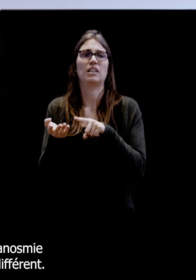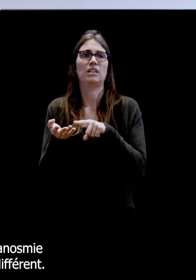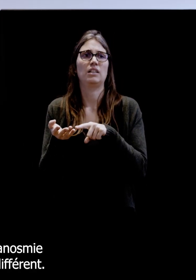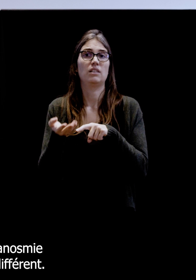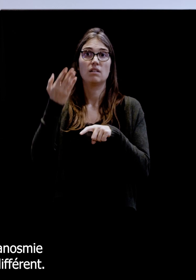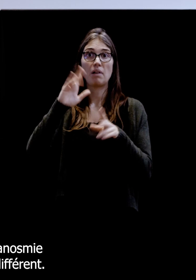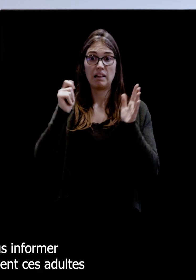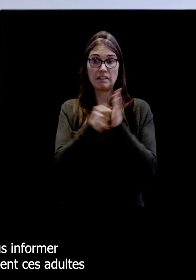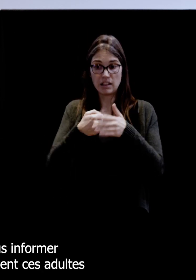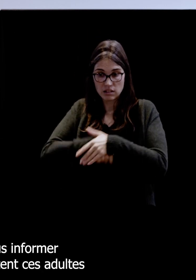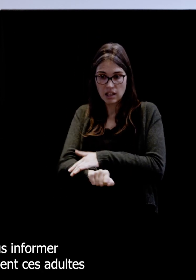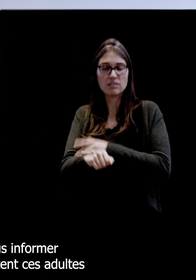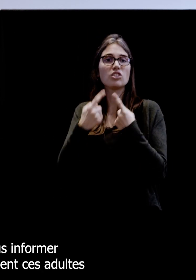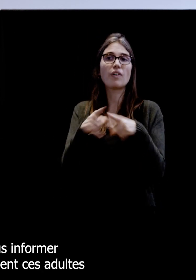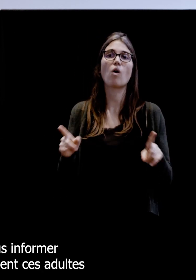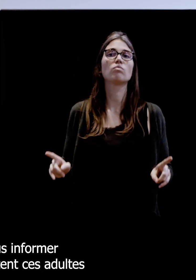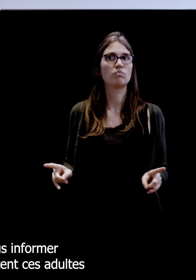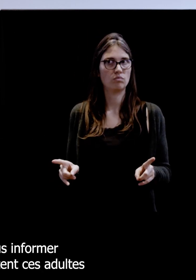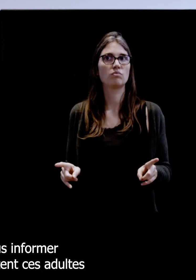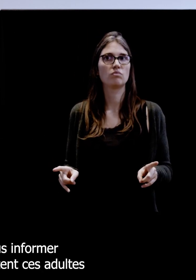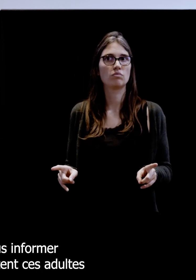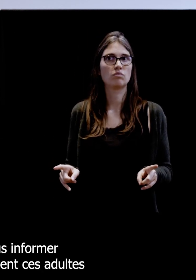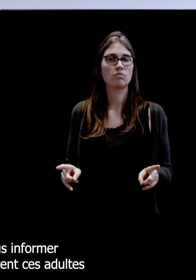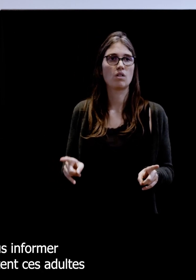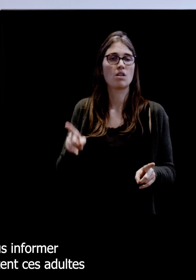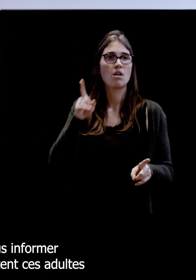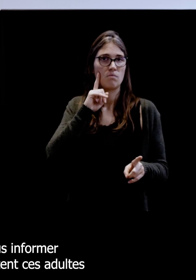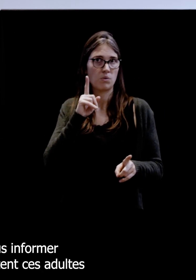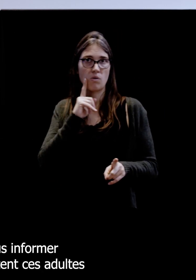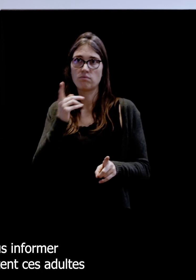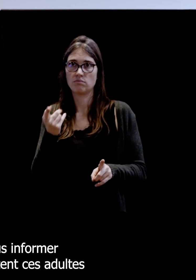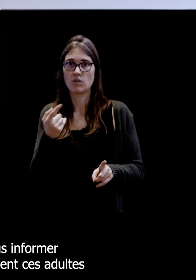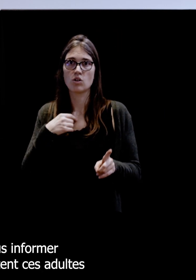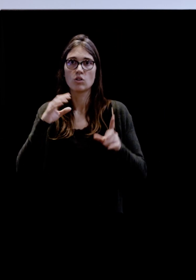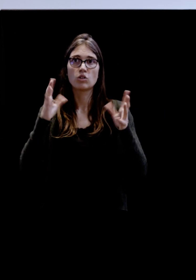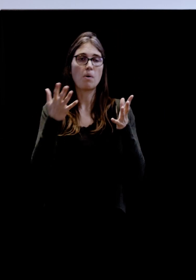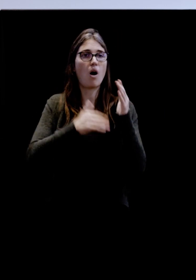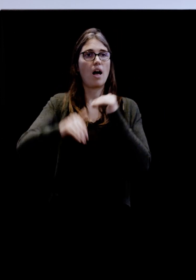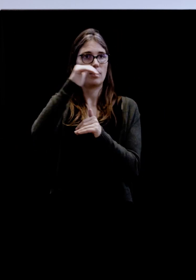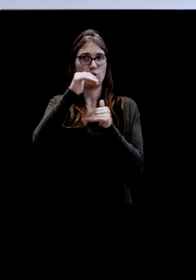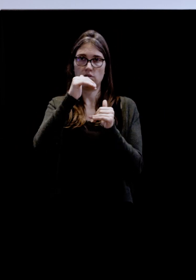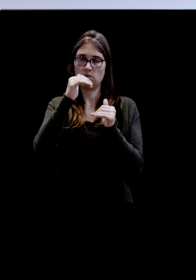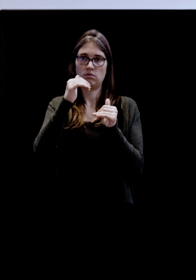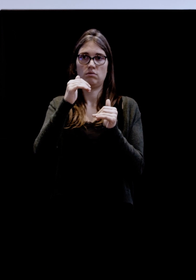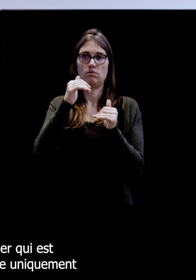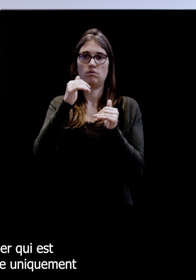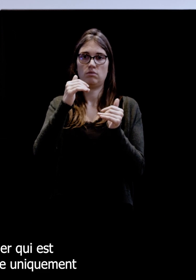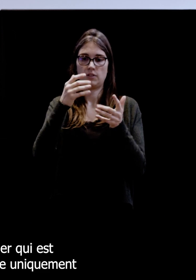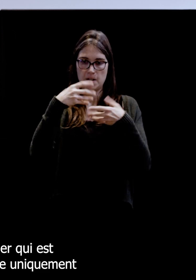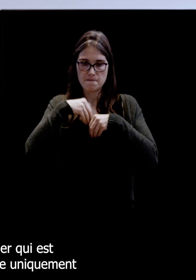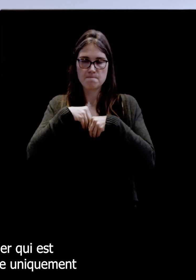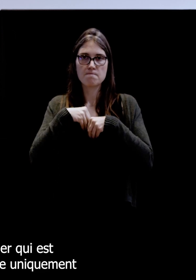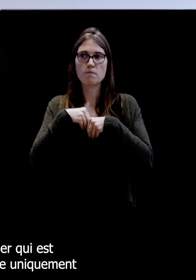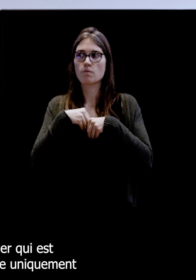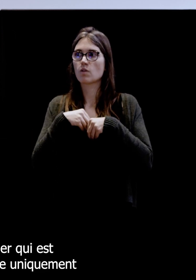L'anosmie congénitale, c'est très différent. Et il y a un modèle pour nous informer un petit peu de ce que ressentent ces adultes anosmiques, c'est le Kallmann